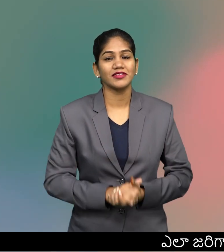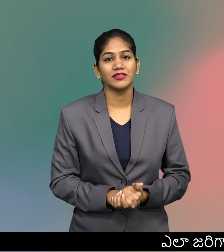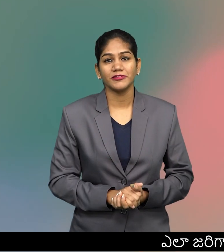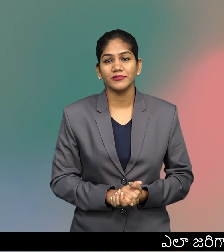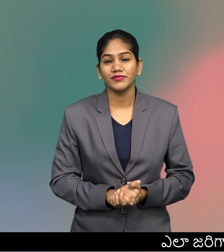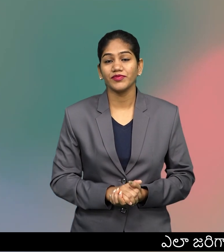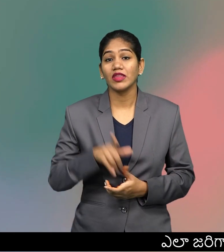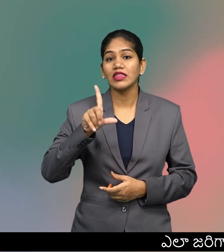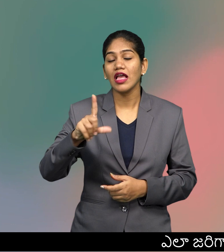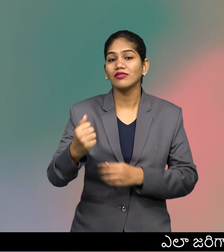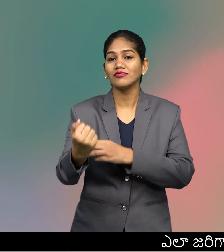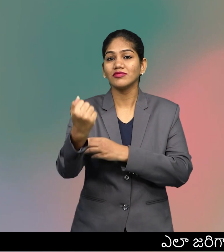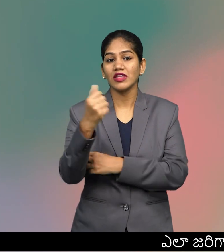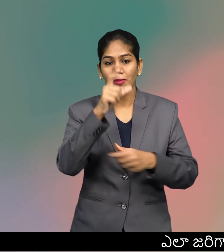ఎలా జరిగాయో మనం చూసాము.